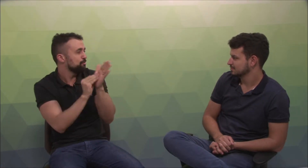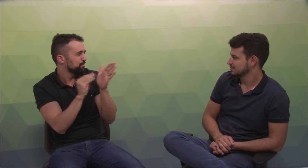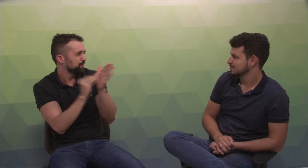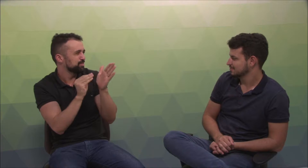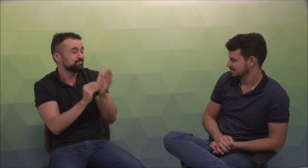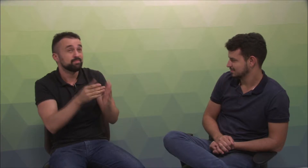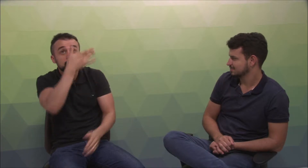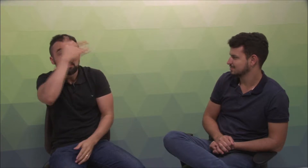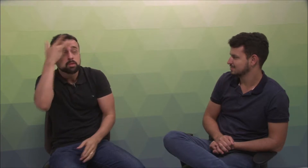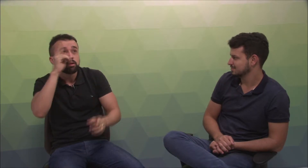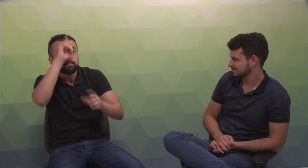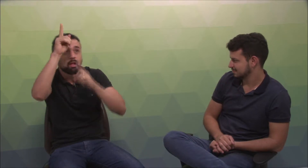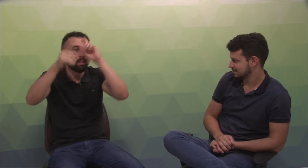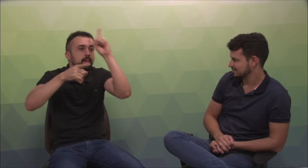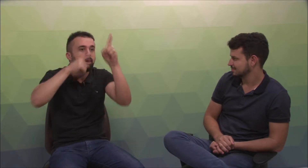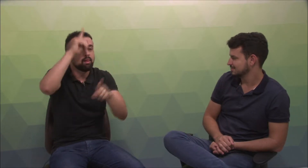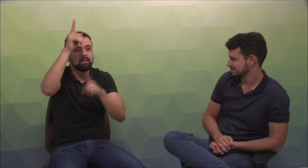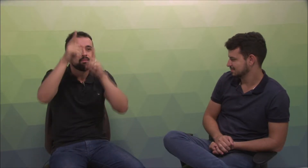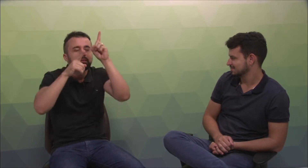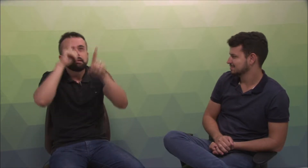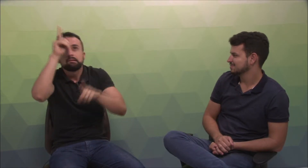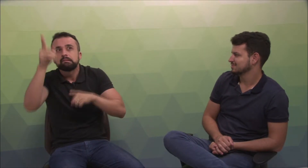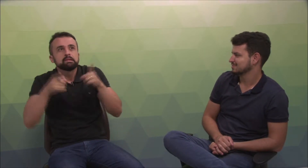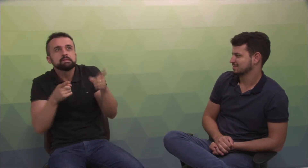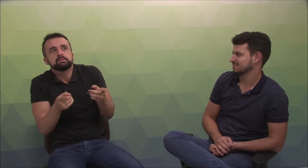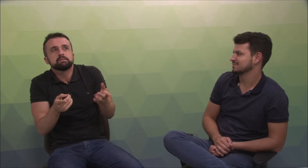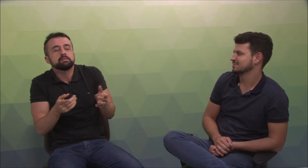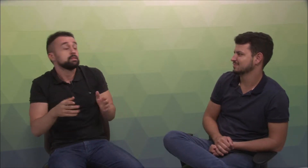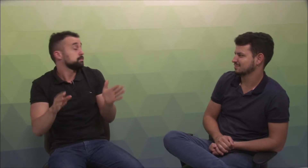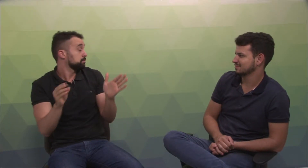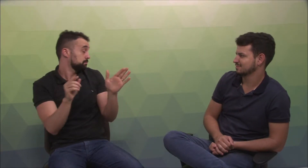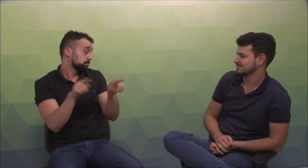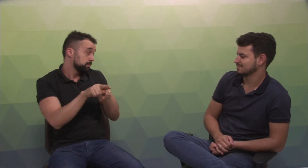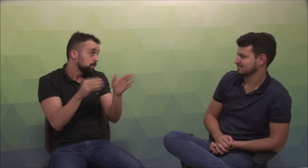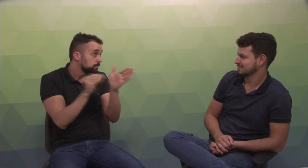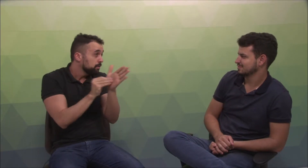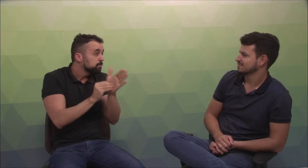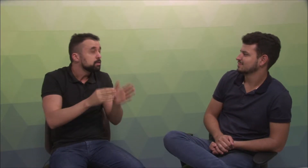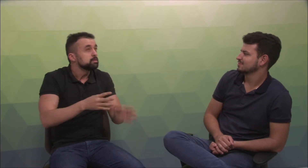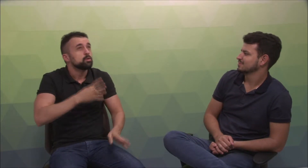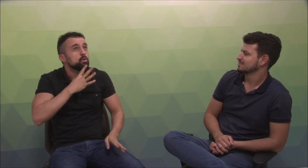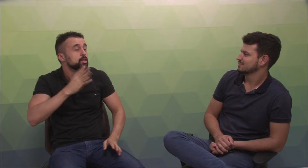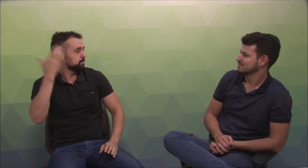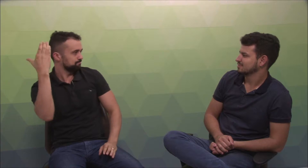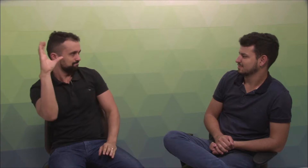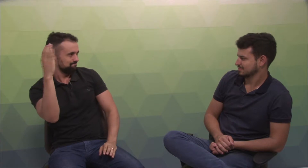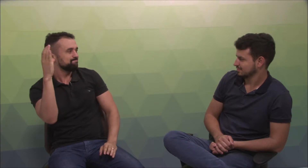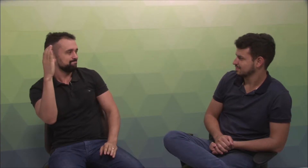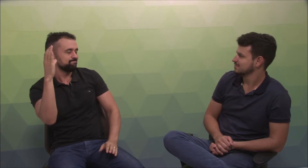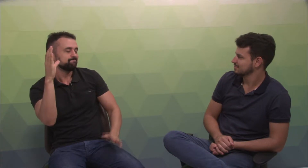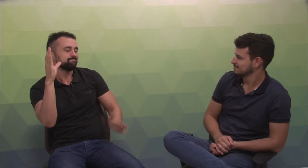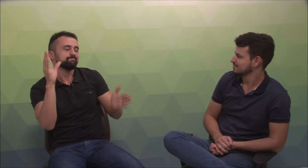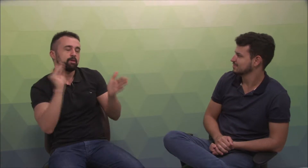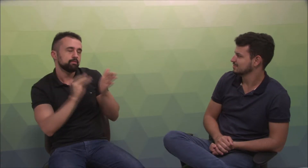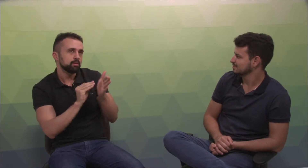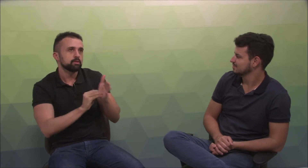falta de informação, e as pessoas inventam coisas. Falta de conhecimento científico também, dentre outros.